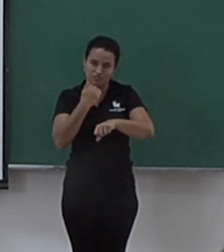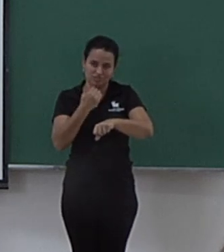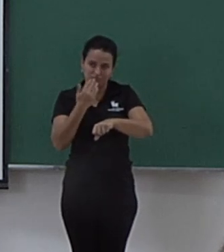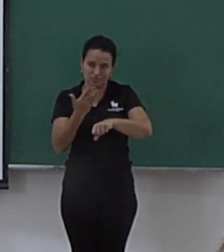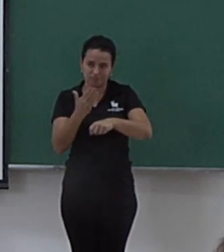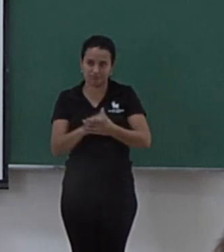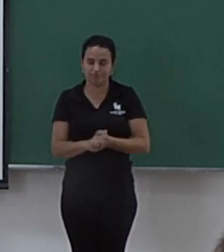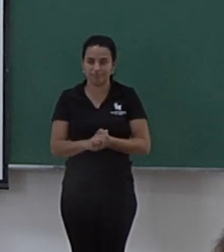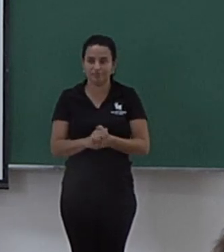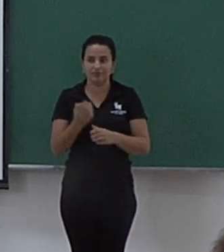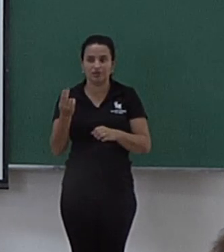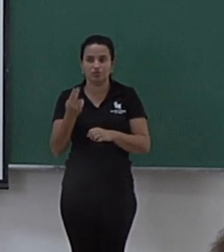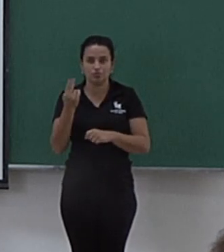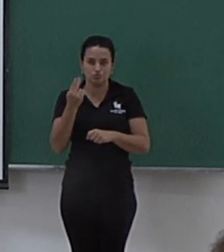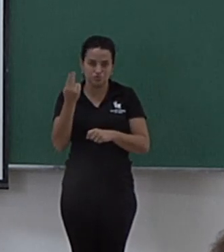gente usou